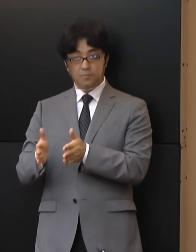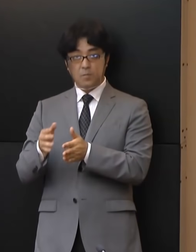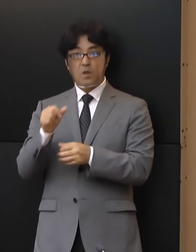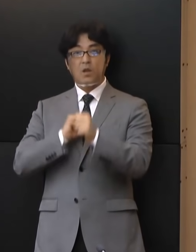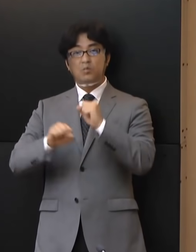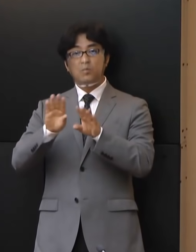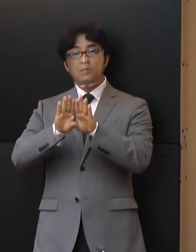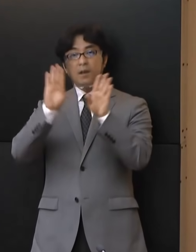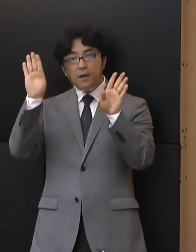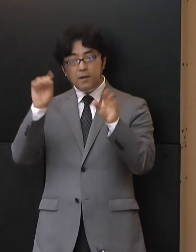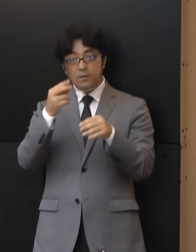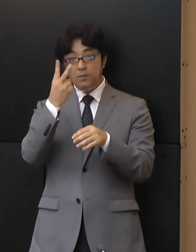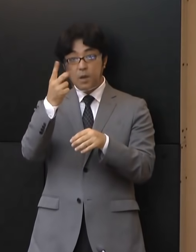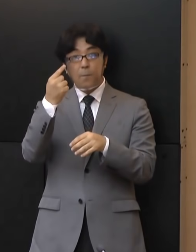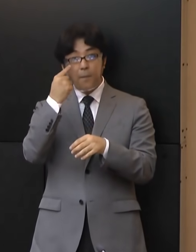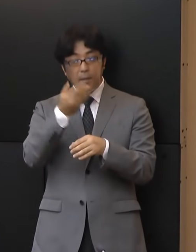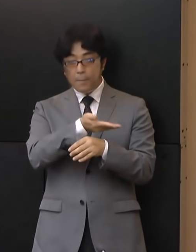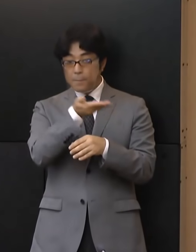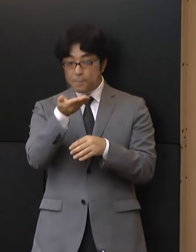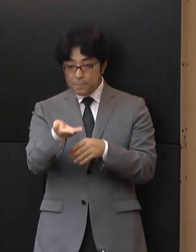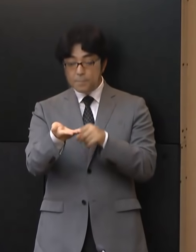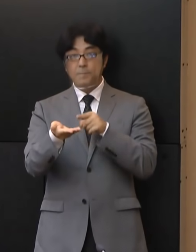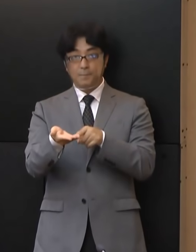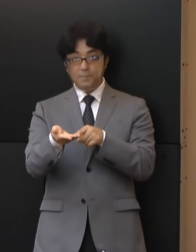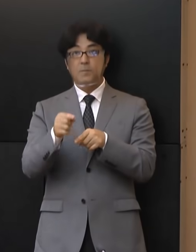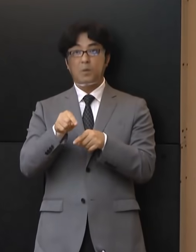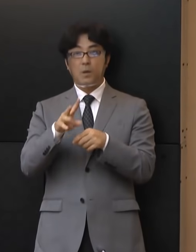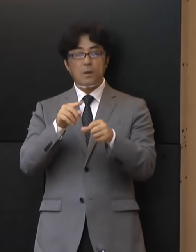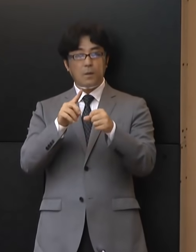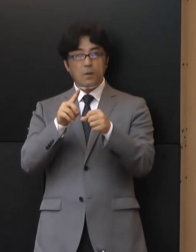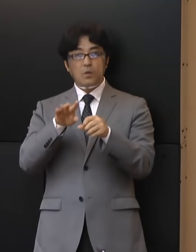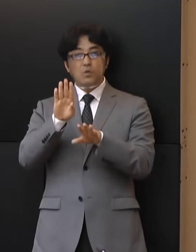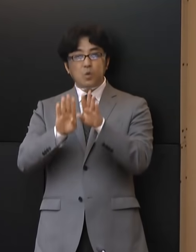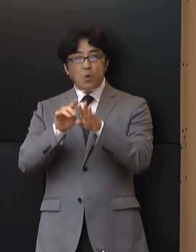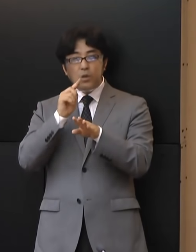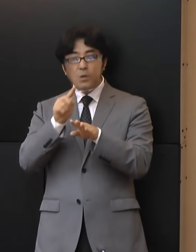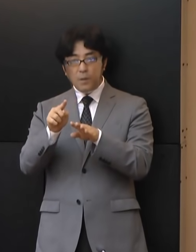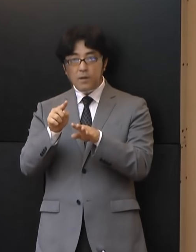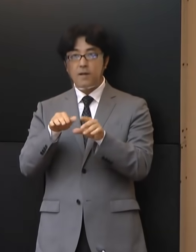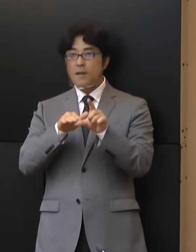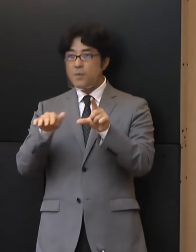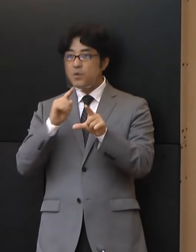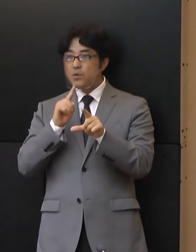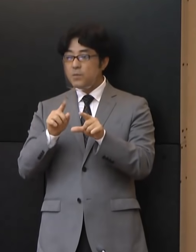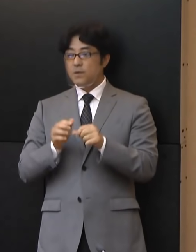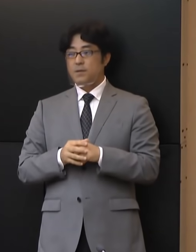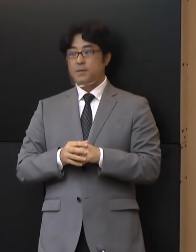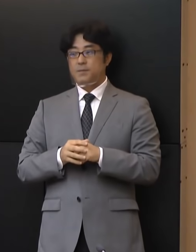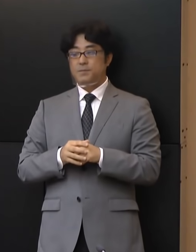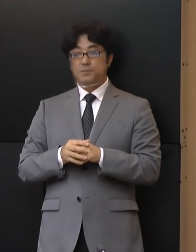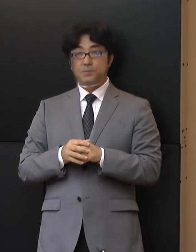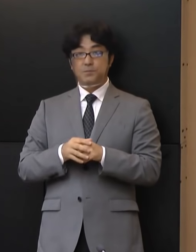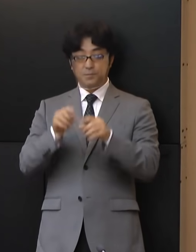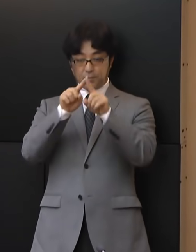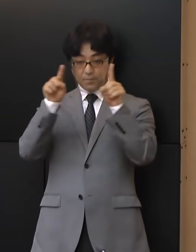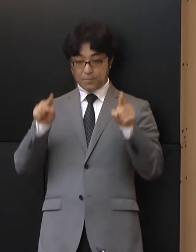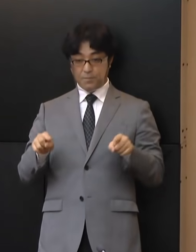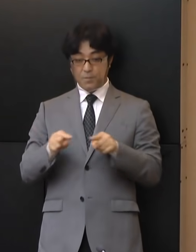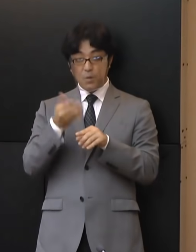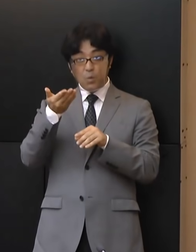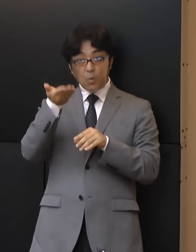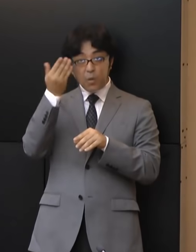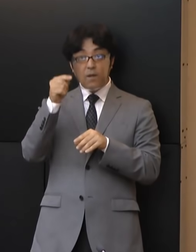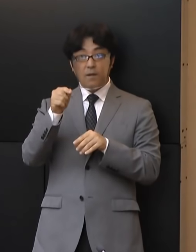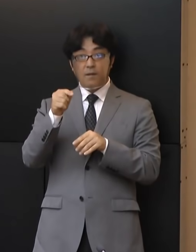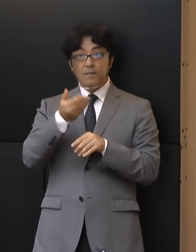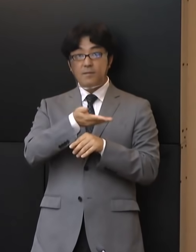再開のフェーズに入っていくことになります。目安について上のところに書かれてますね、段階